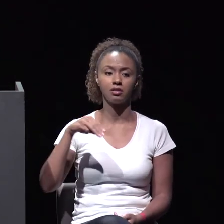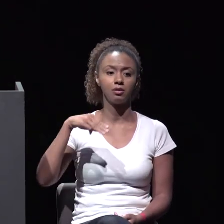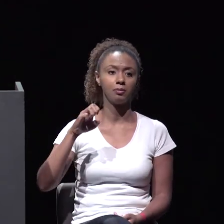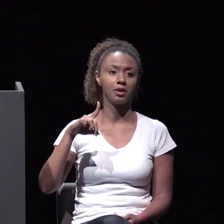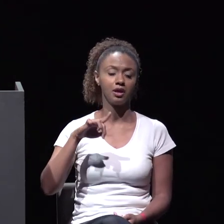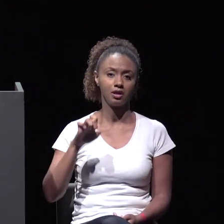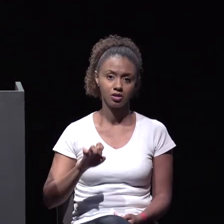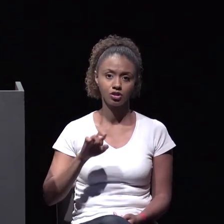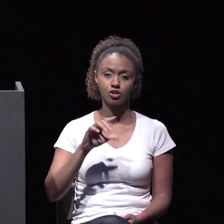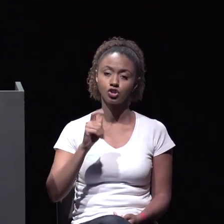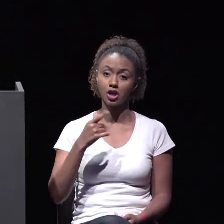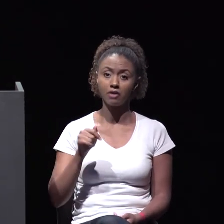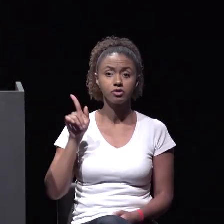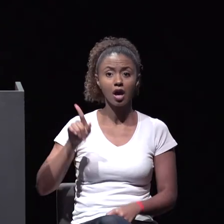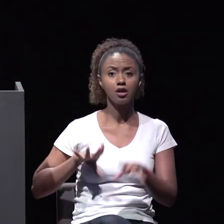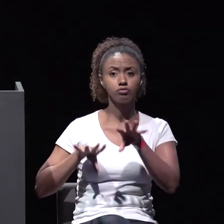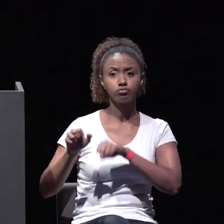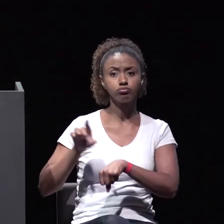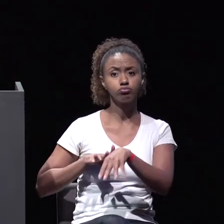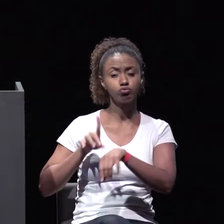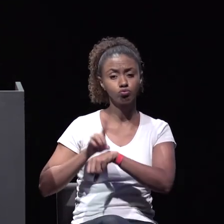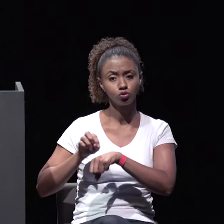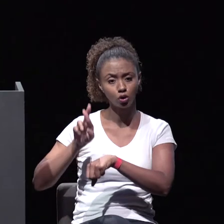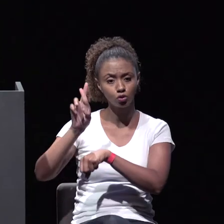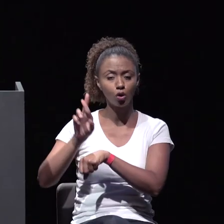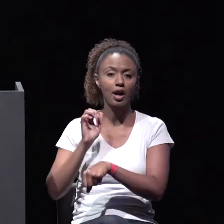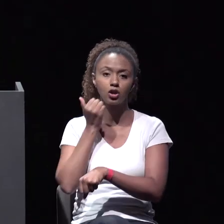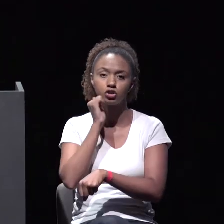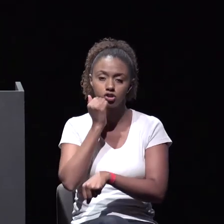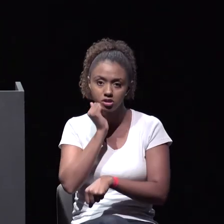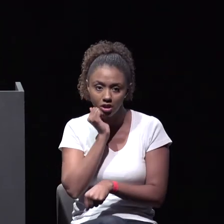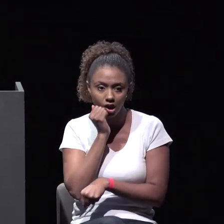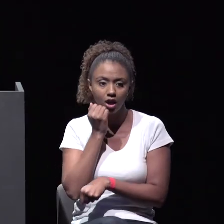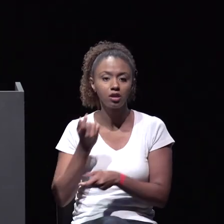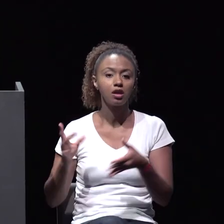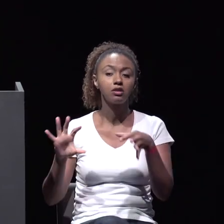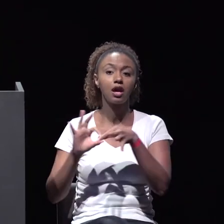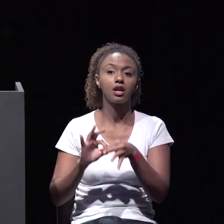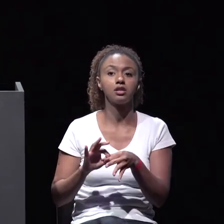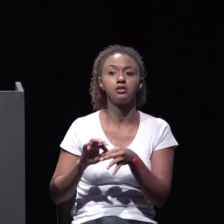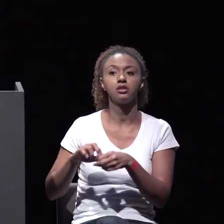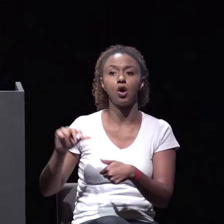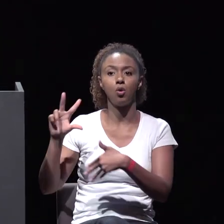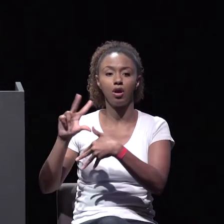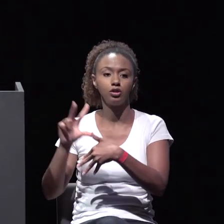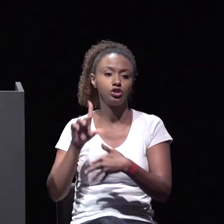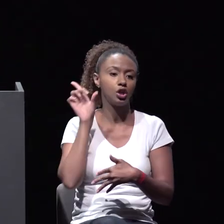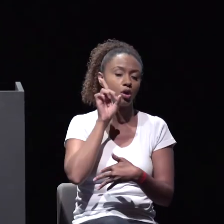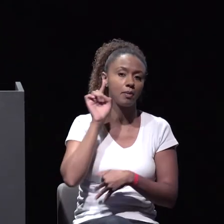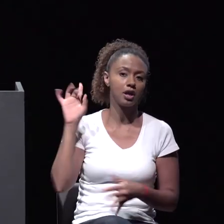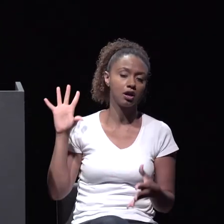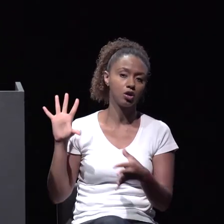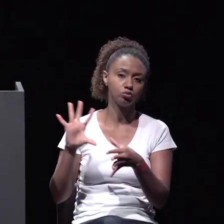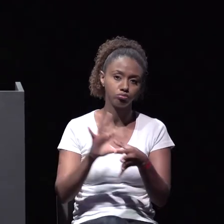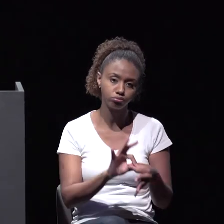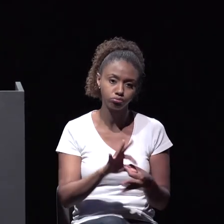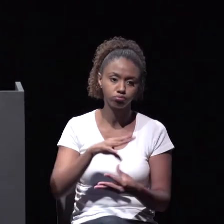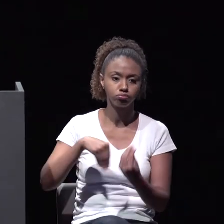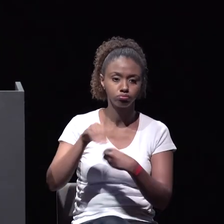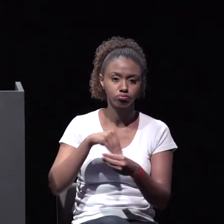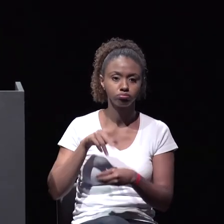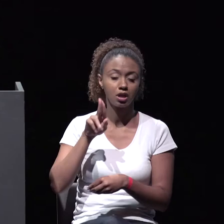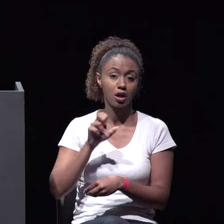é doutor em ciências da integração latino-americana na área de comunicação e cultura pelo prova